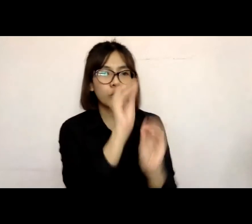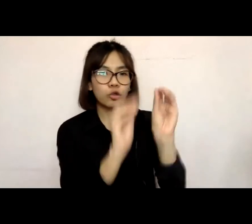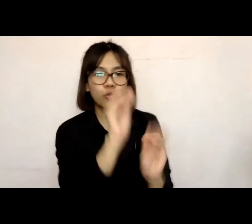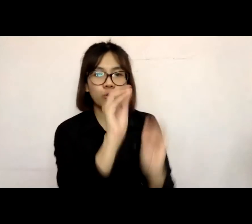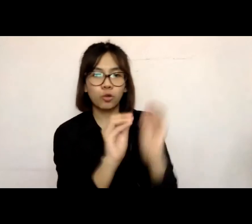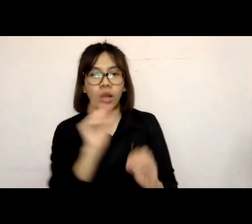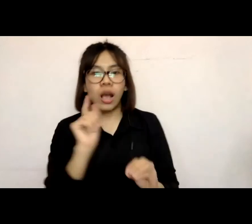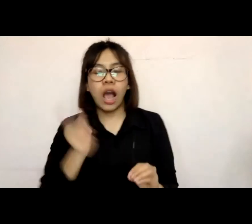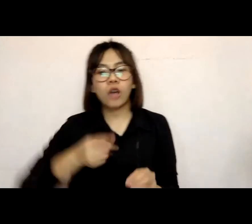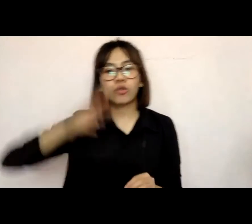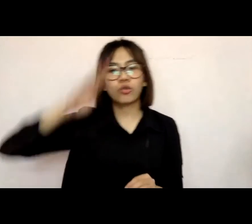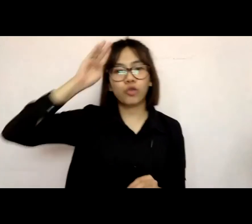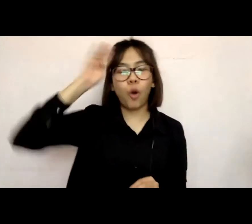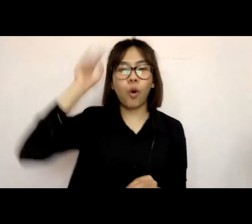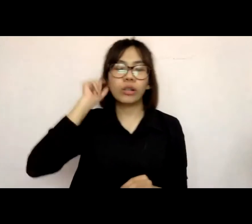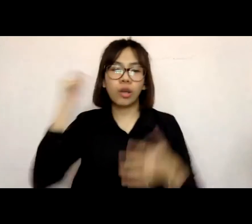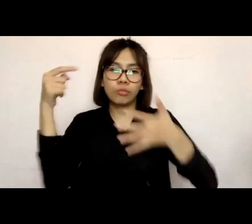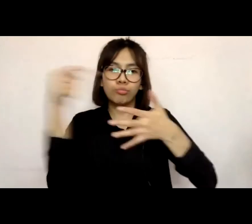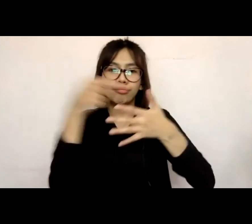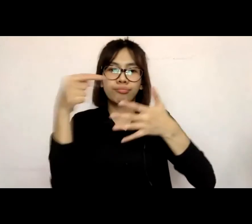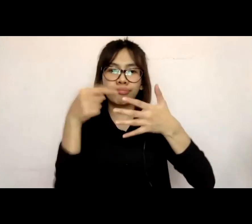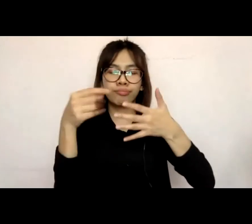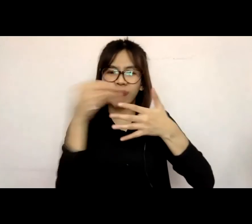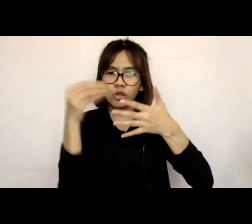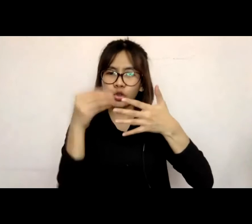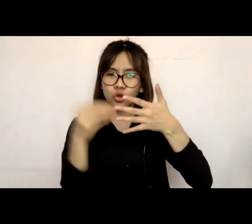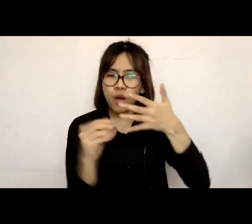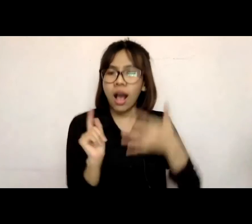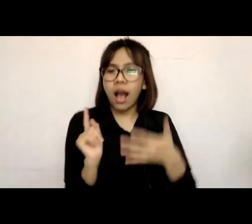Sehingga, namun